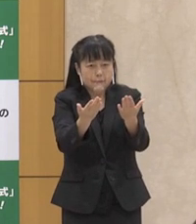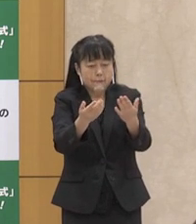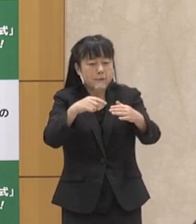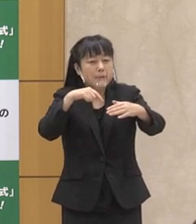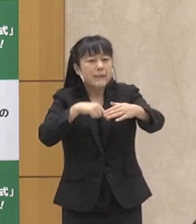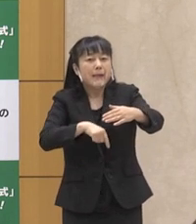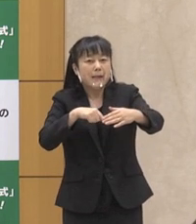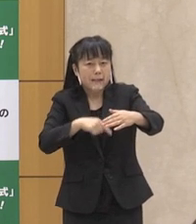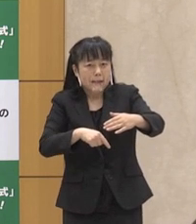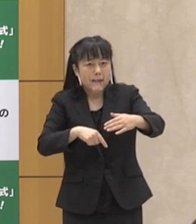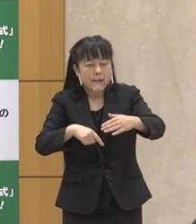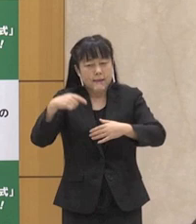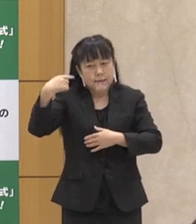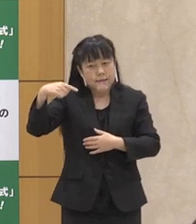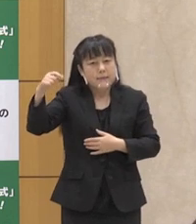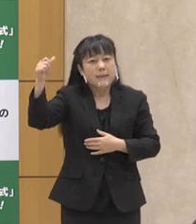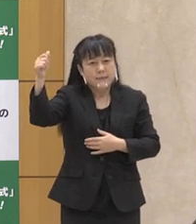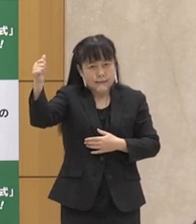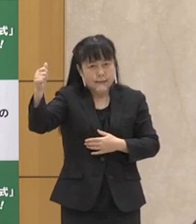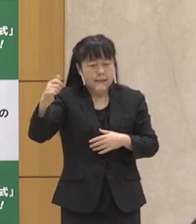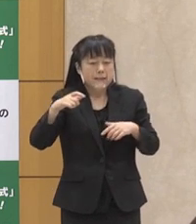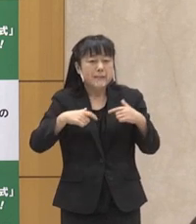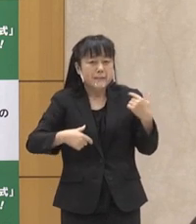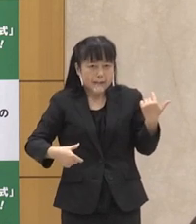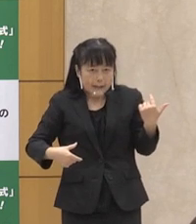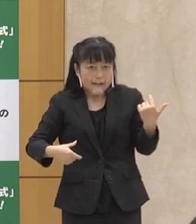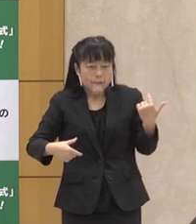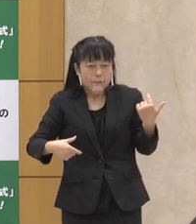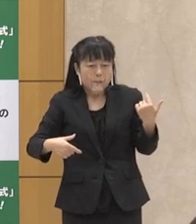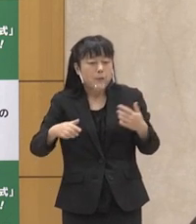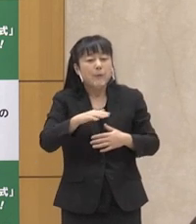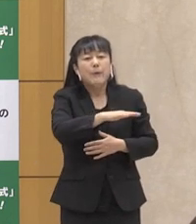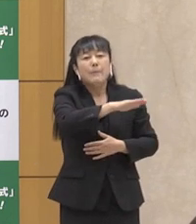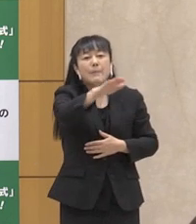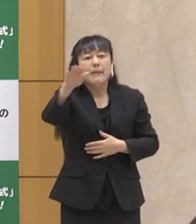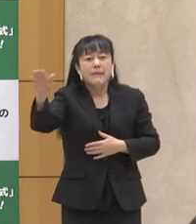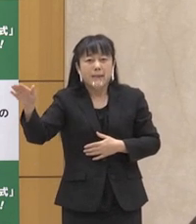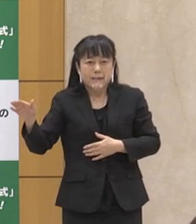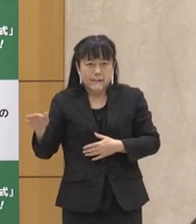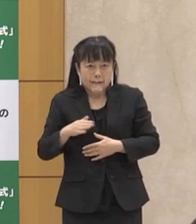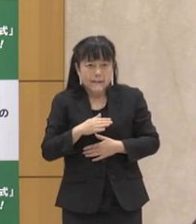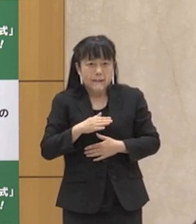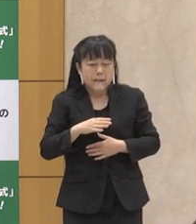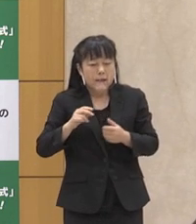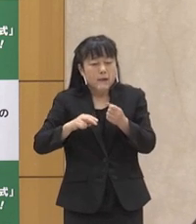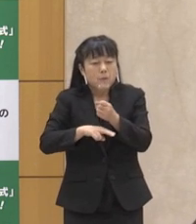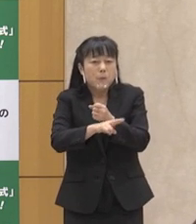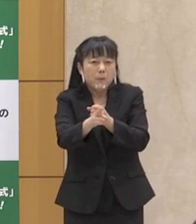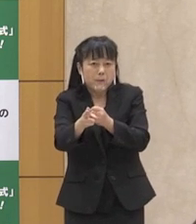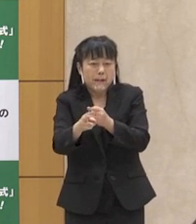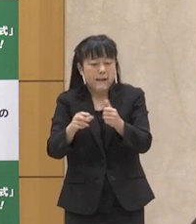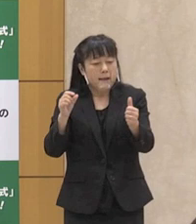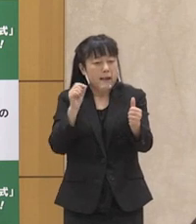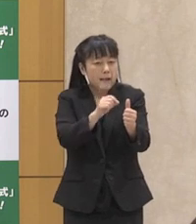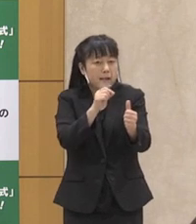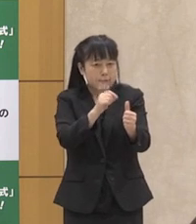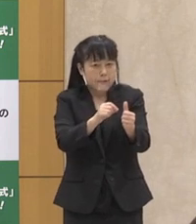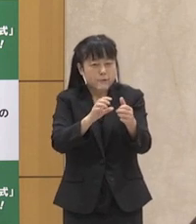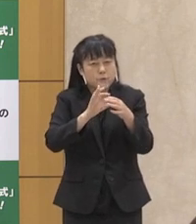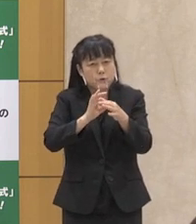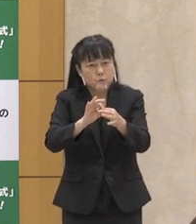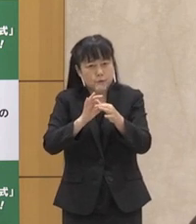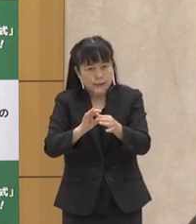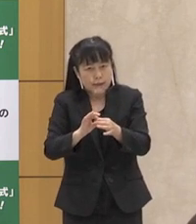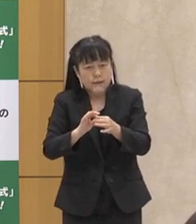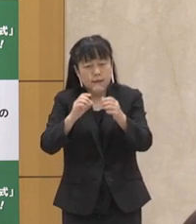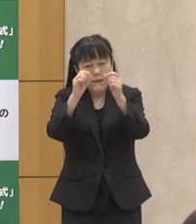児童生徒教職員の皆様にこうした、ハラスメントについて、その問題、